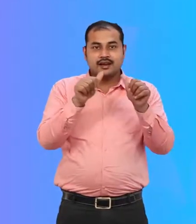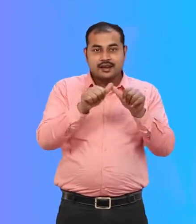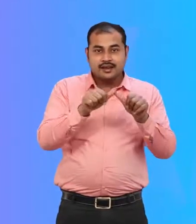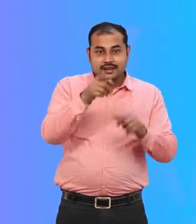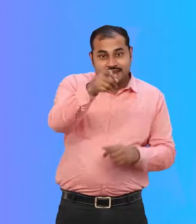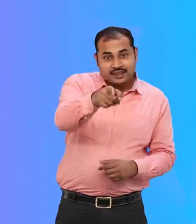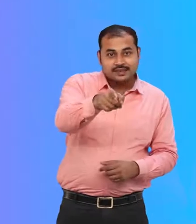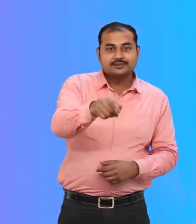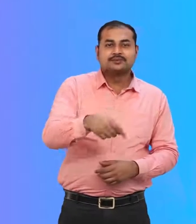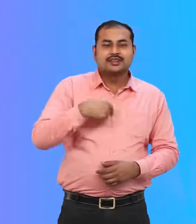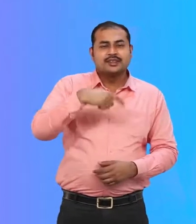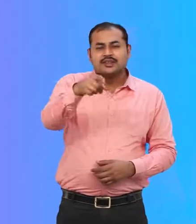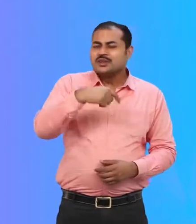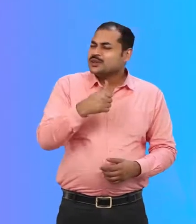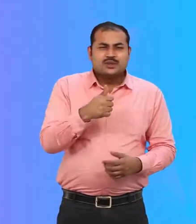झाल